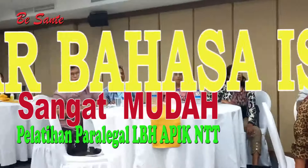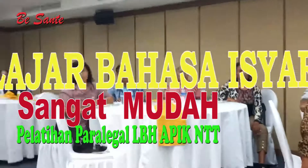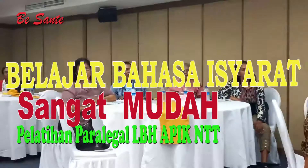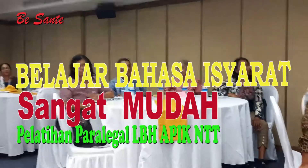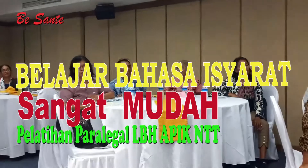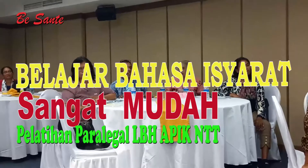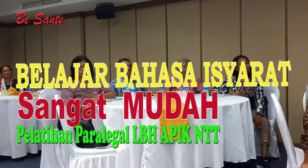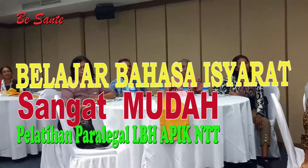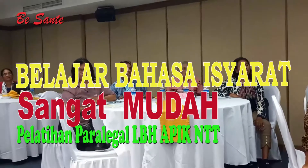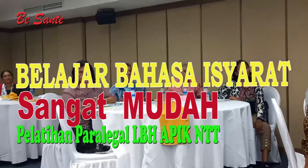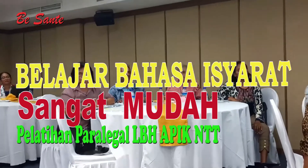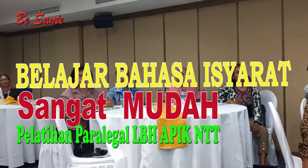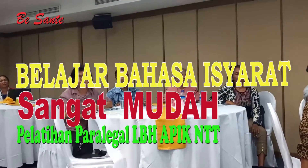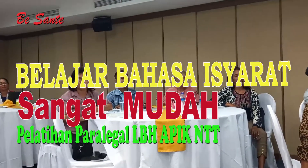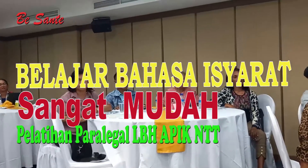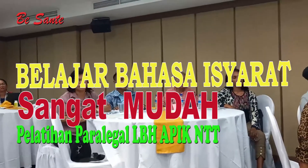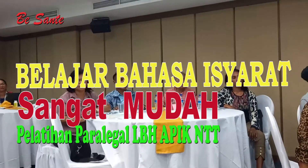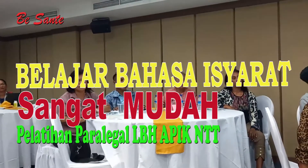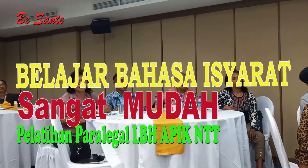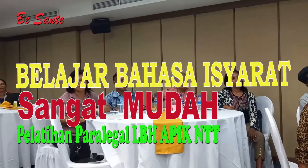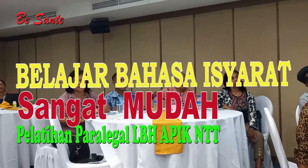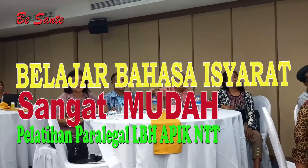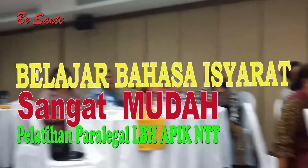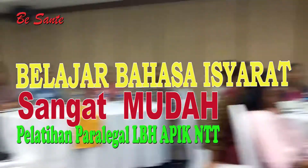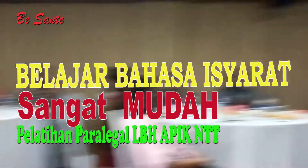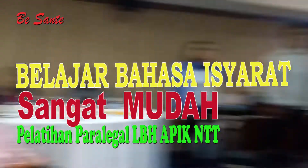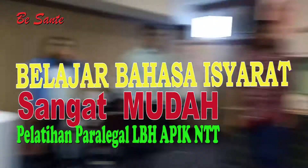Oma, opa, tante, om. Oke, okay, kita lanjut.